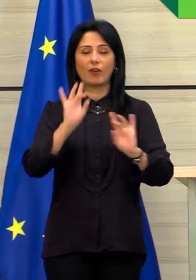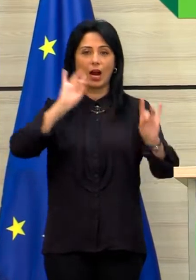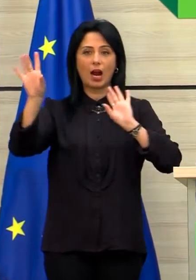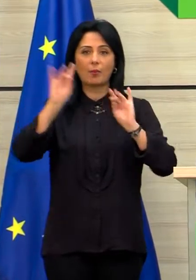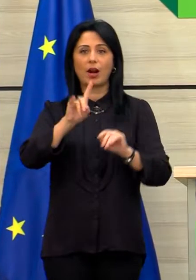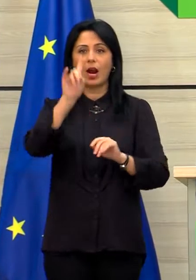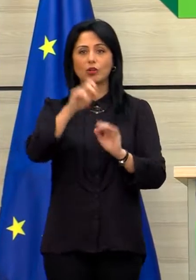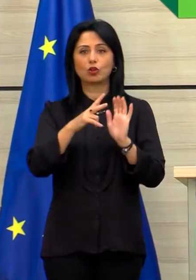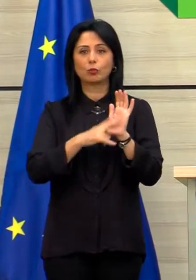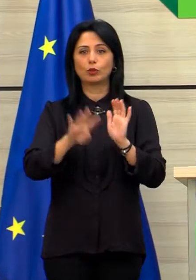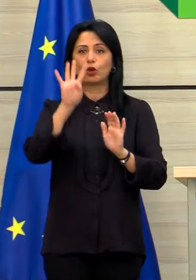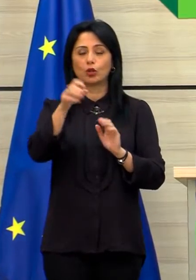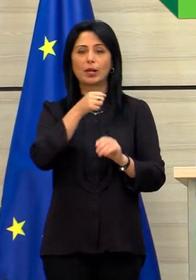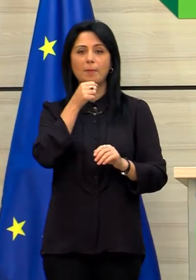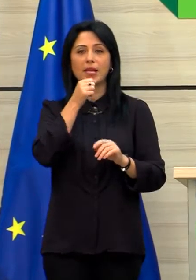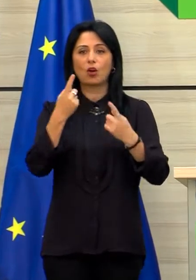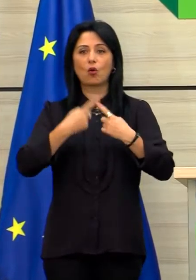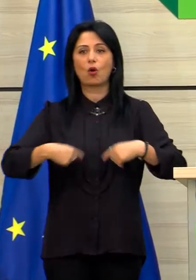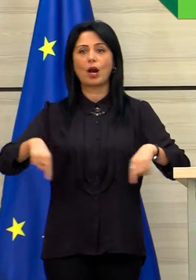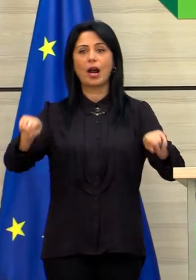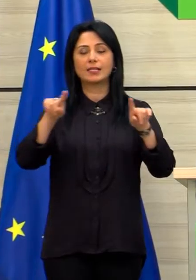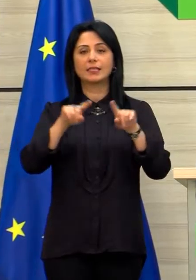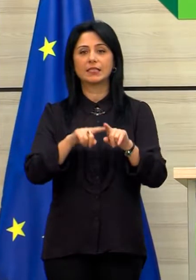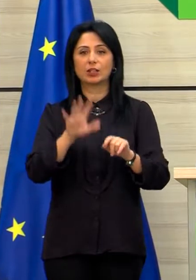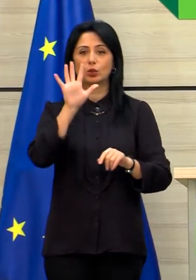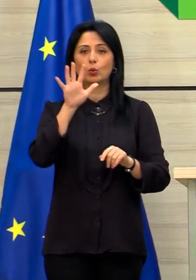გააშუქებს 184 მედია ორგანიზაციის